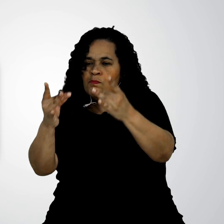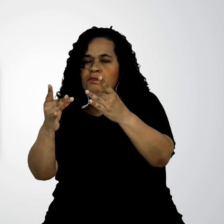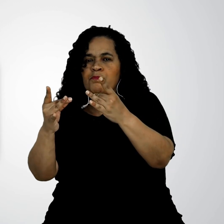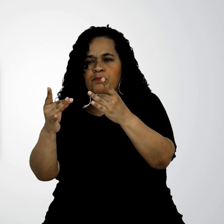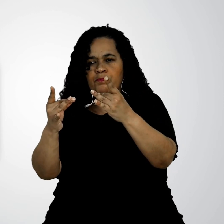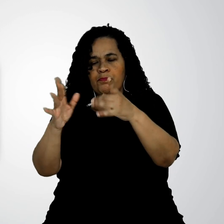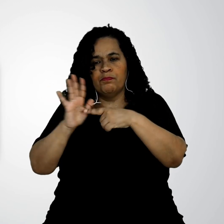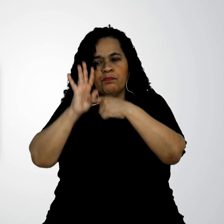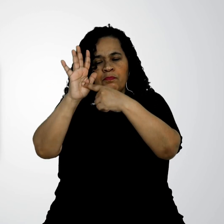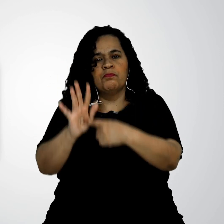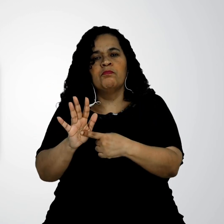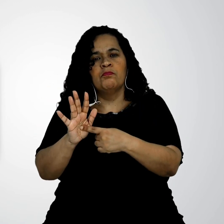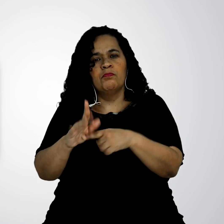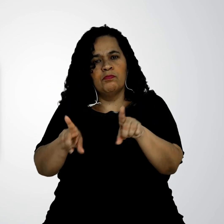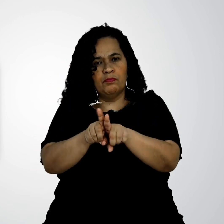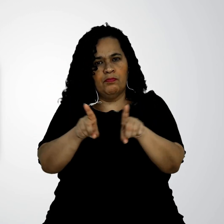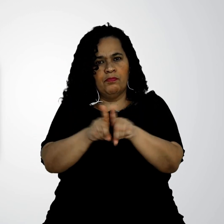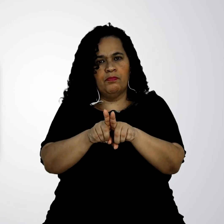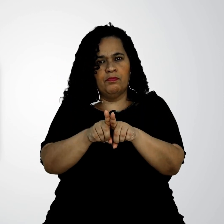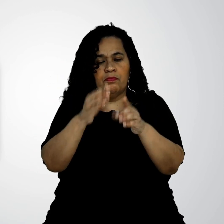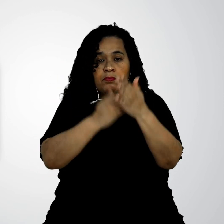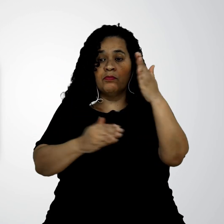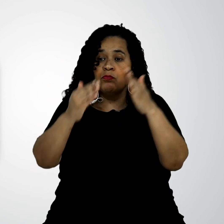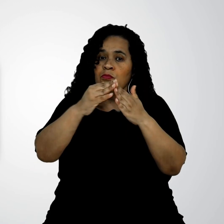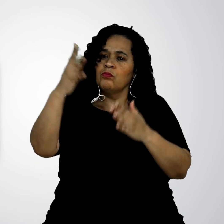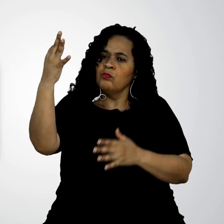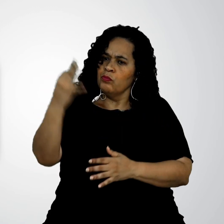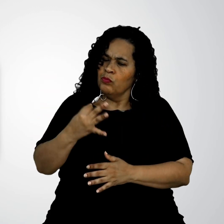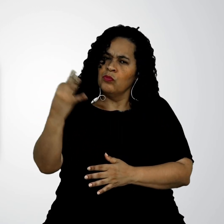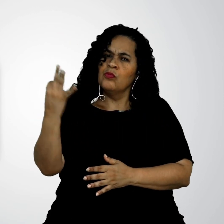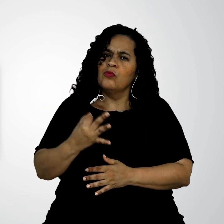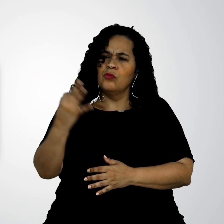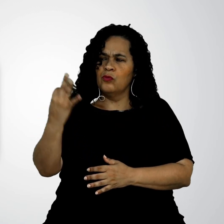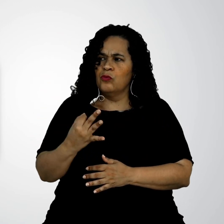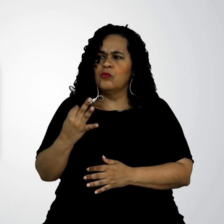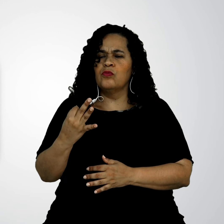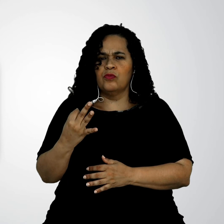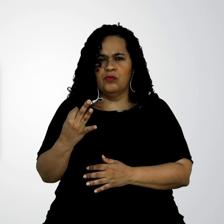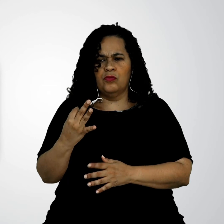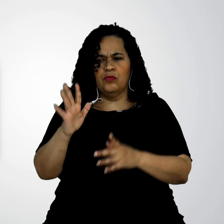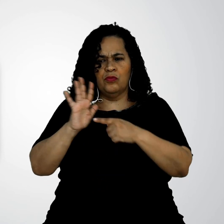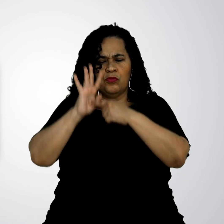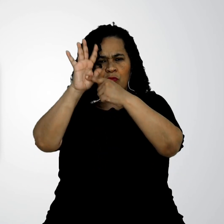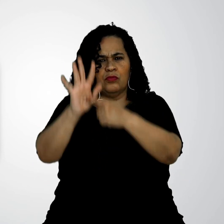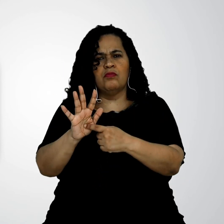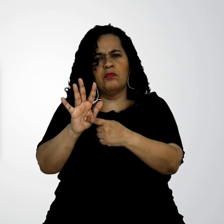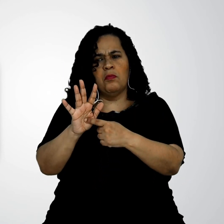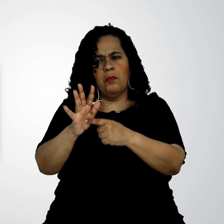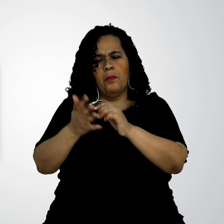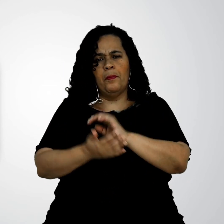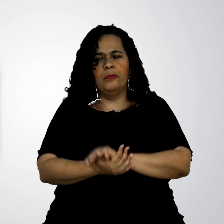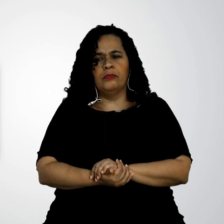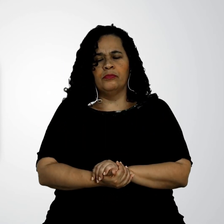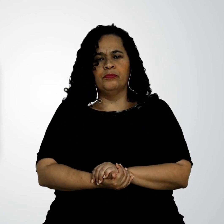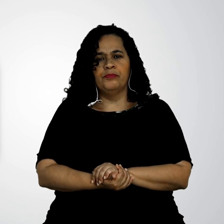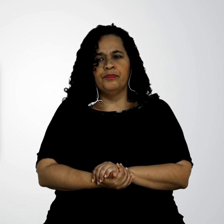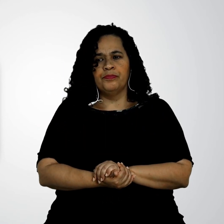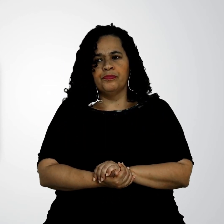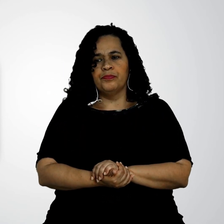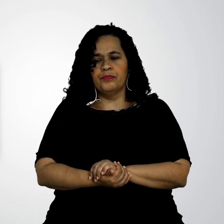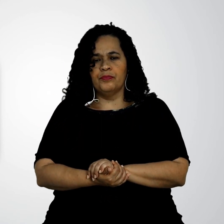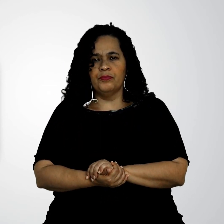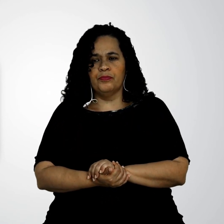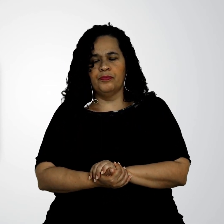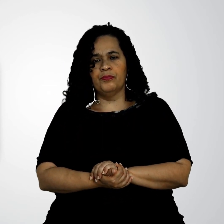isso me transforma. Isso me transforma. Verdade. Acho que um dos caminhos que Deus mais me conduz à maturidade foi educando meu filho. Ou eu abro mão,